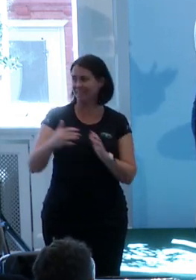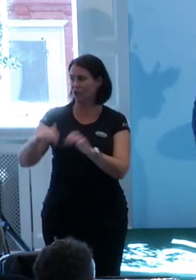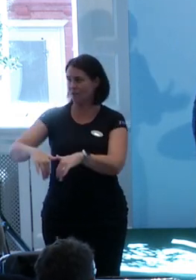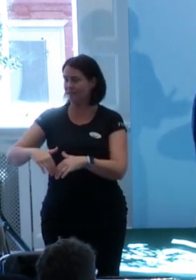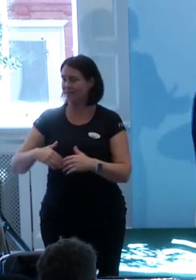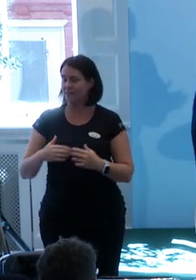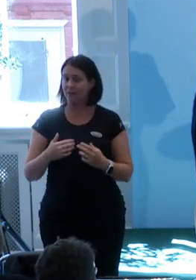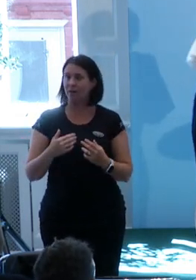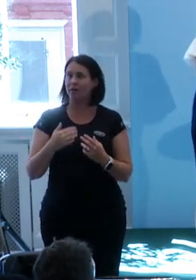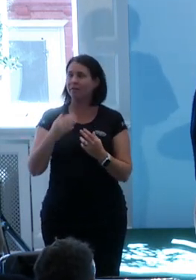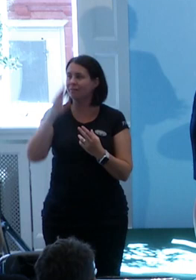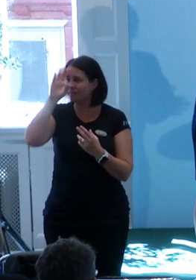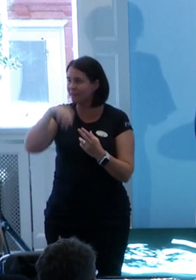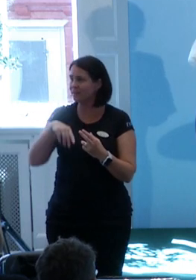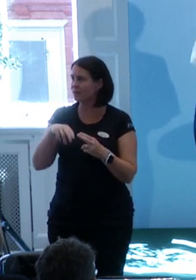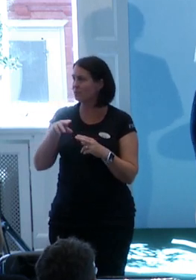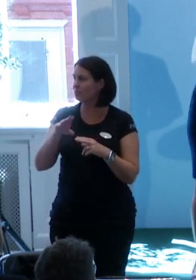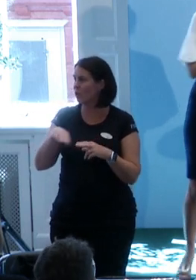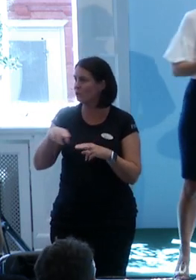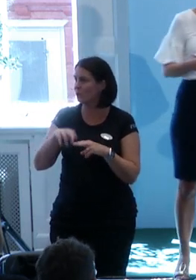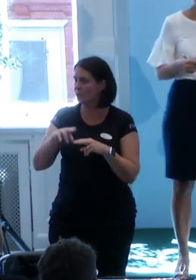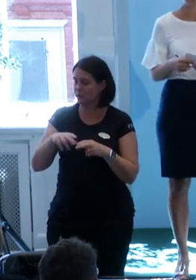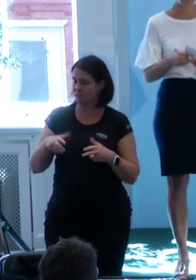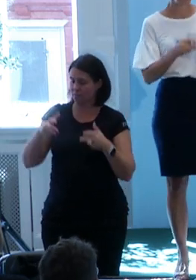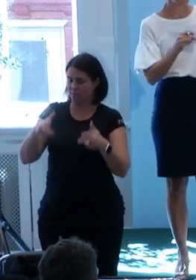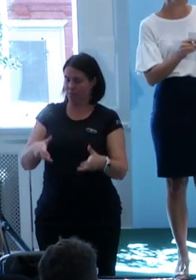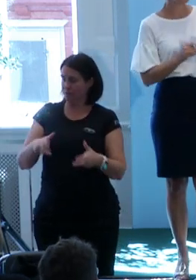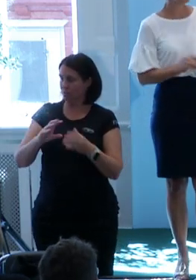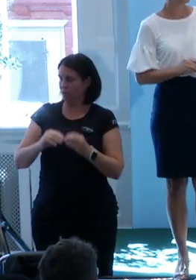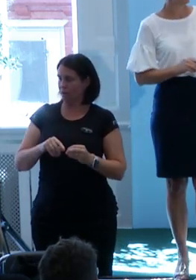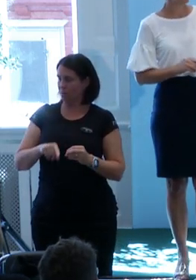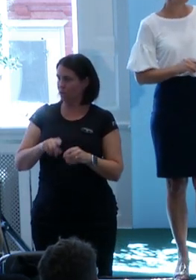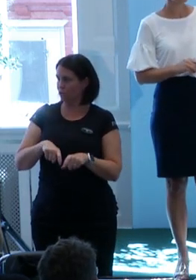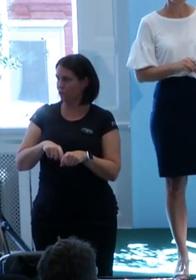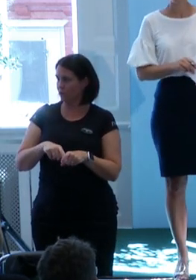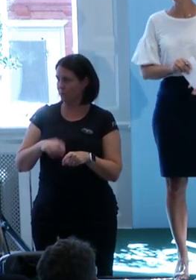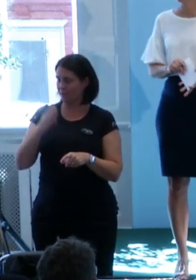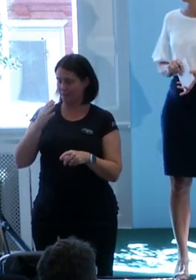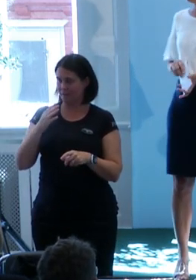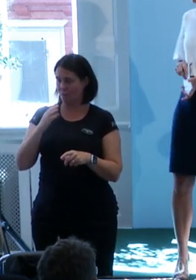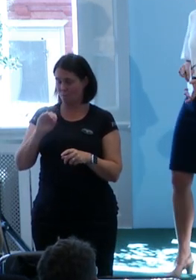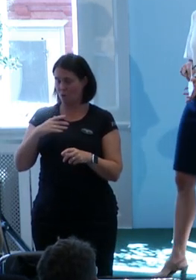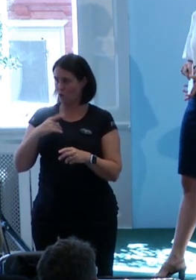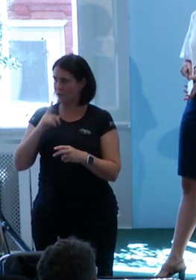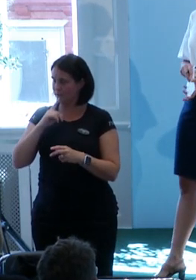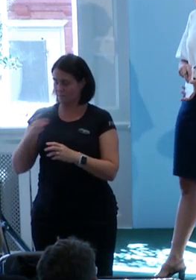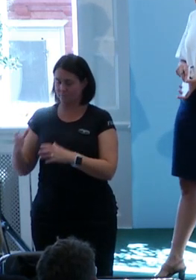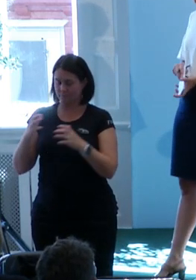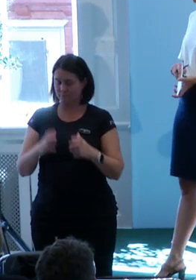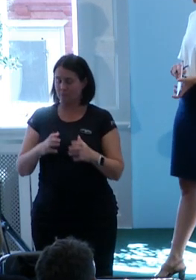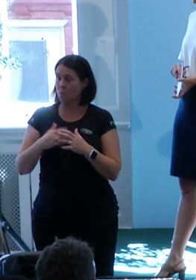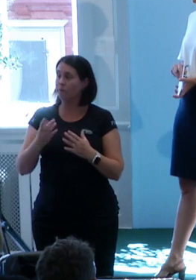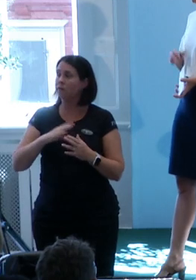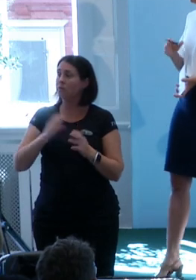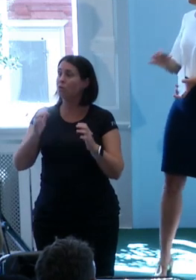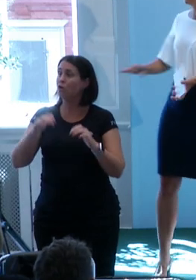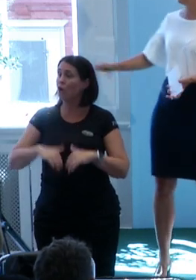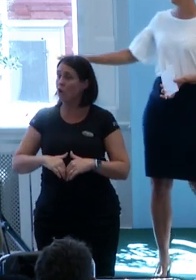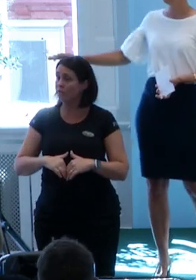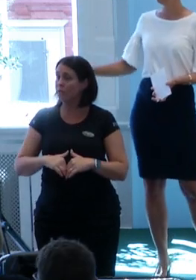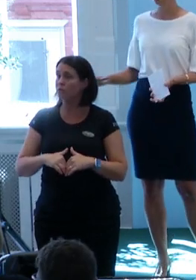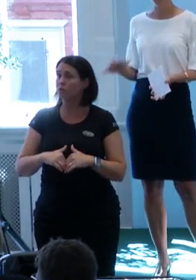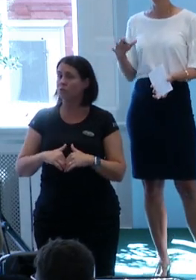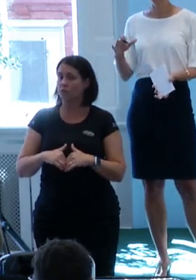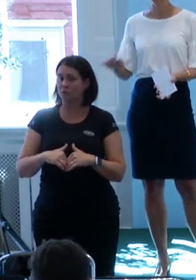som man sätter på, ni vet, på stången på cykeln när man är riktigt liten. Och det finns faktiskt en begravningsbyrå som har utvecklat en